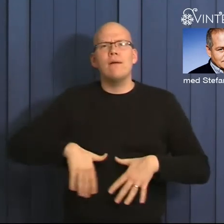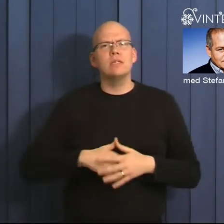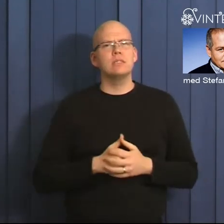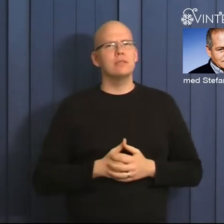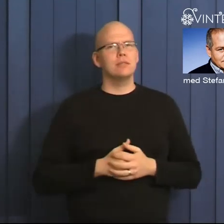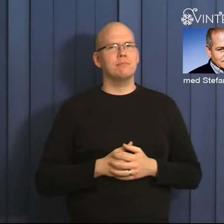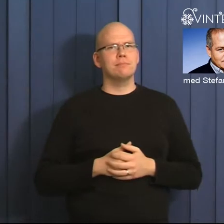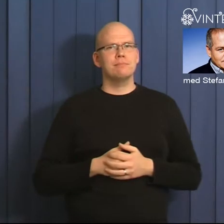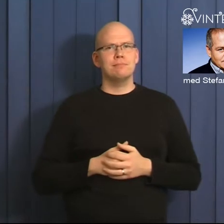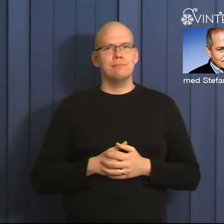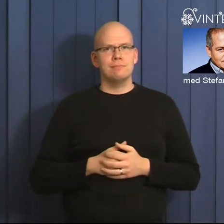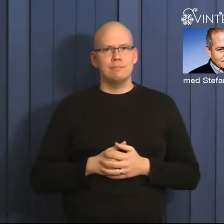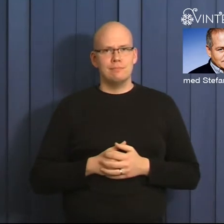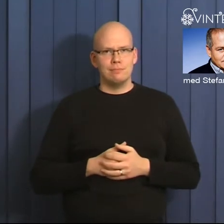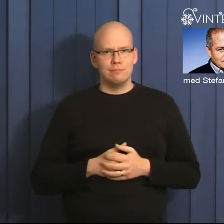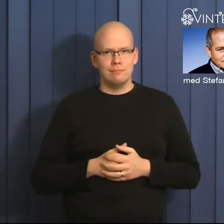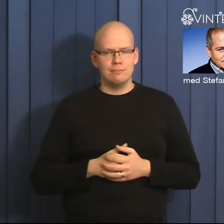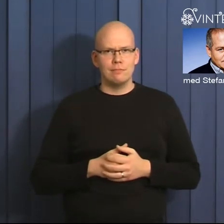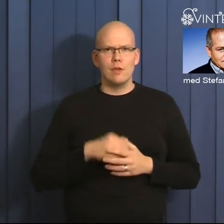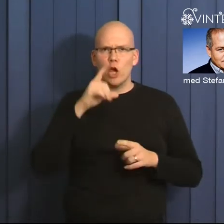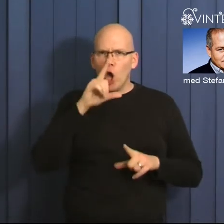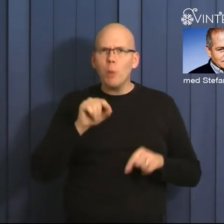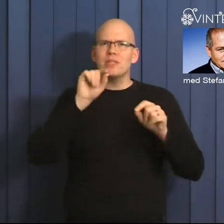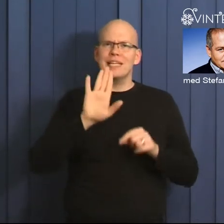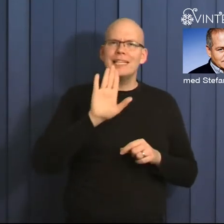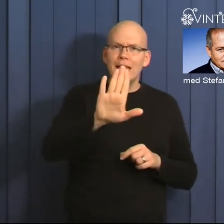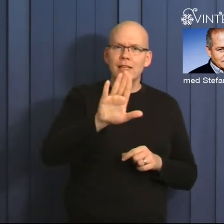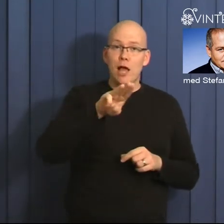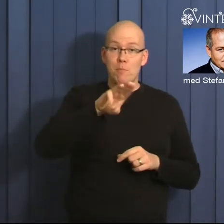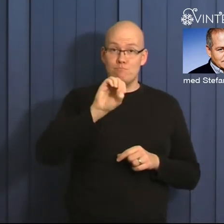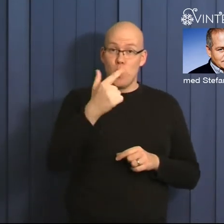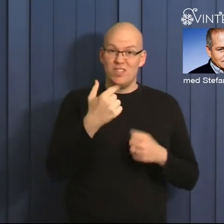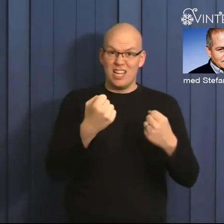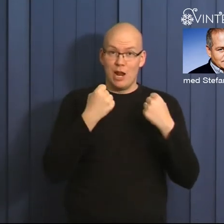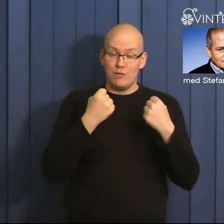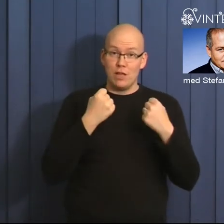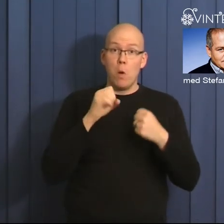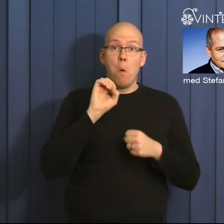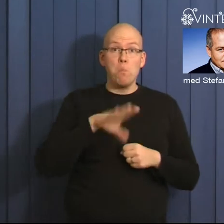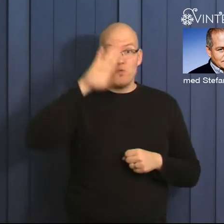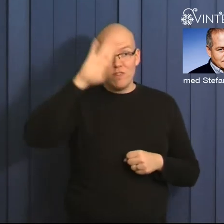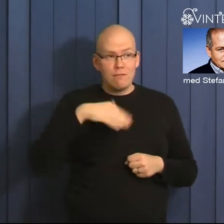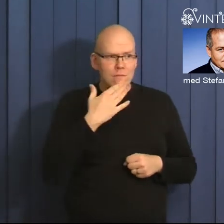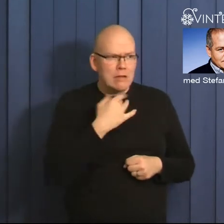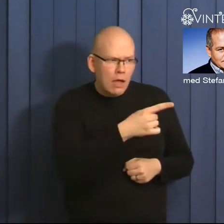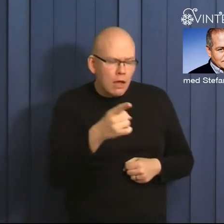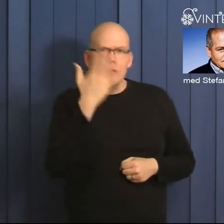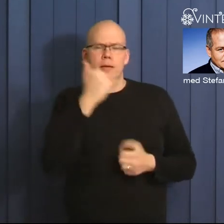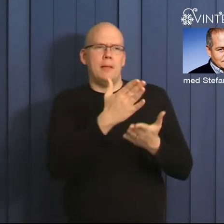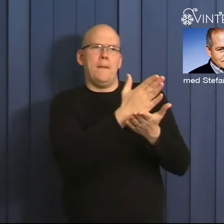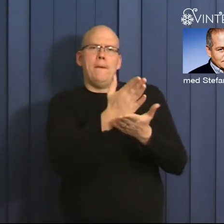gäves upptäck dina motkrafter för då kan du göra någonting åt dem